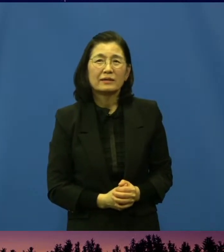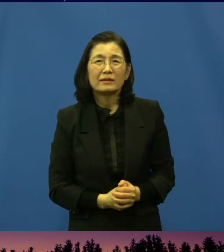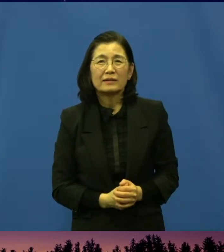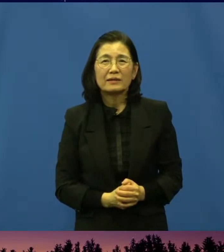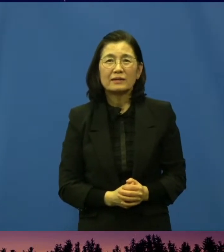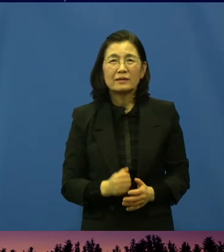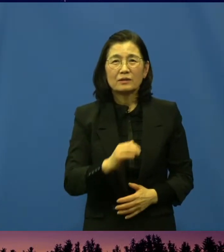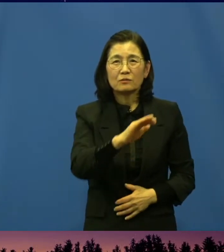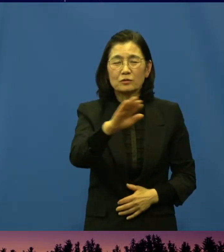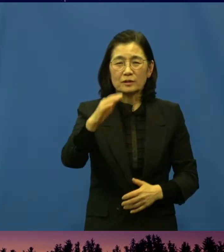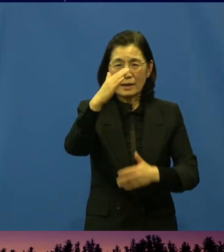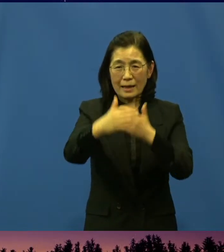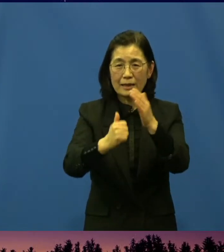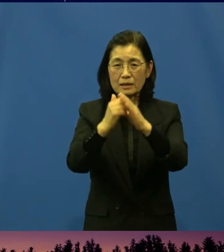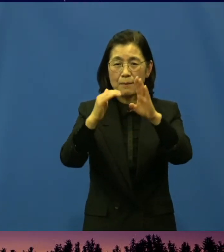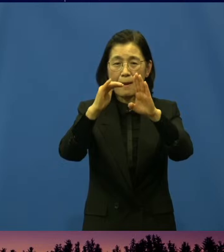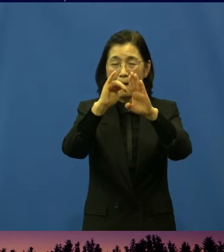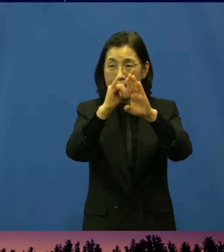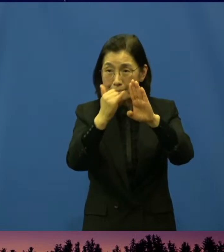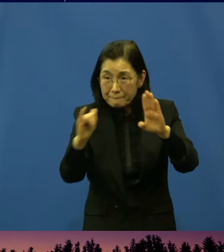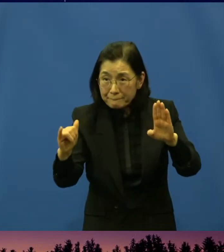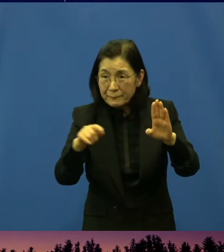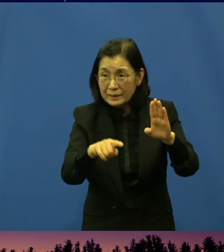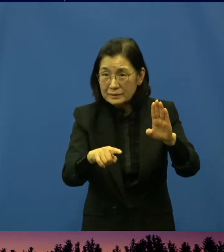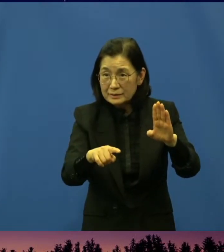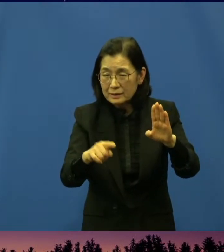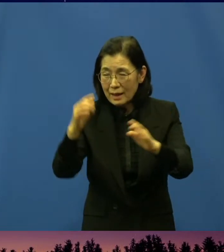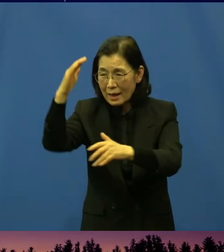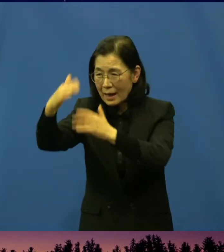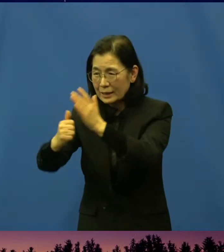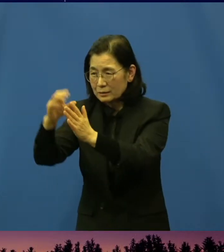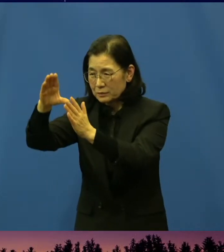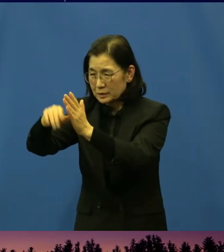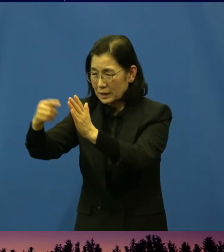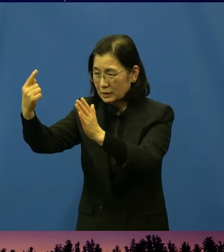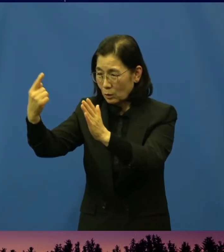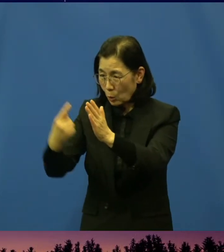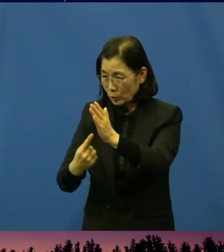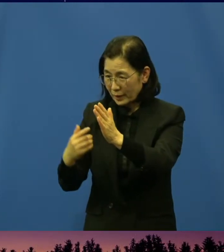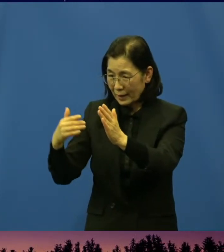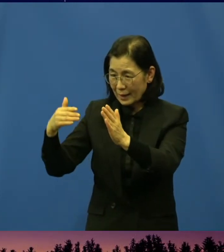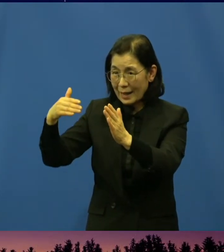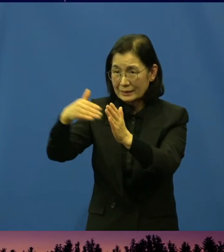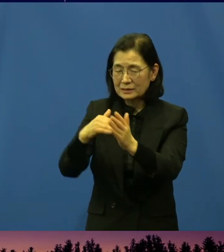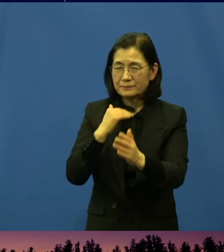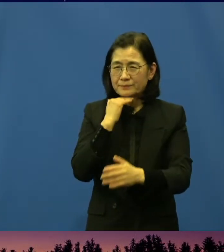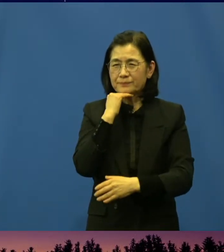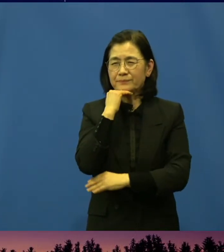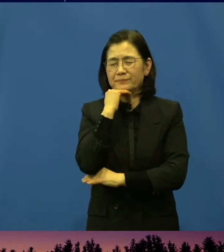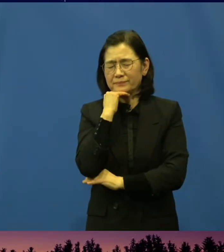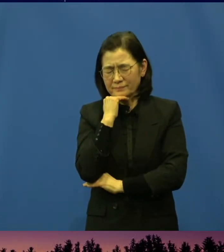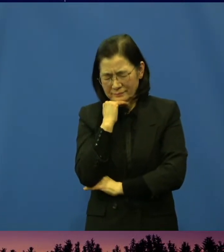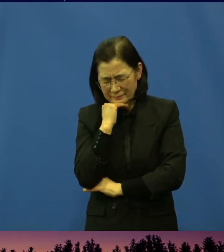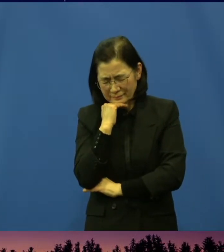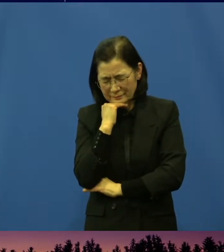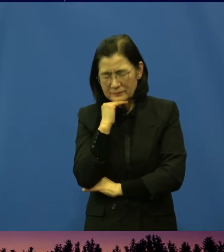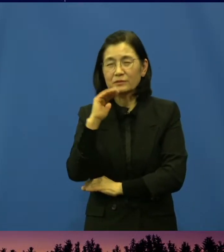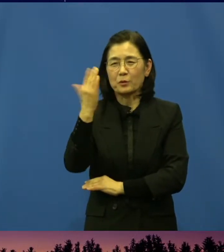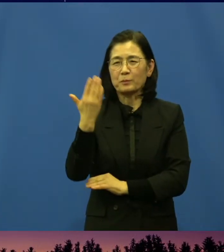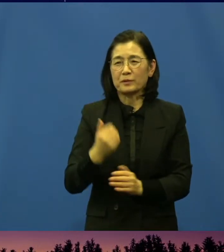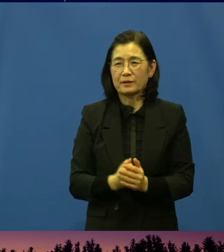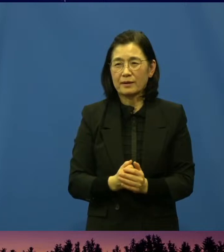우리는 뭐예요? 하나님의 백성들은 카이로스의 때가 올 때까지 기다려야 된다. 그래서 임신을 하면 만삭의 때가